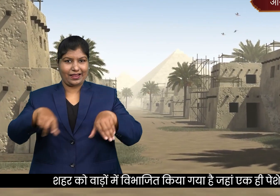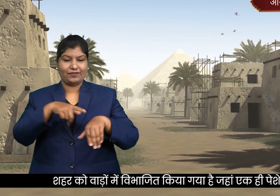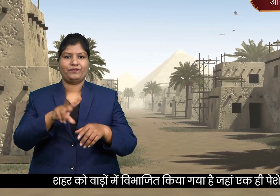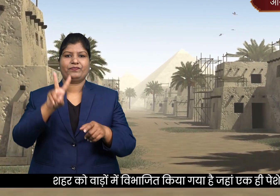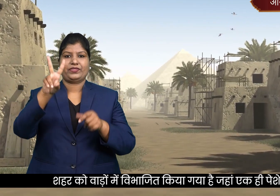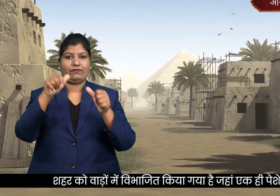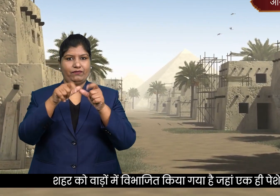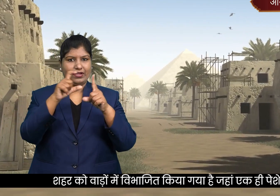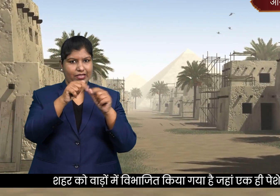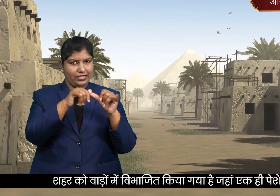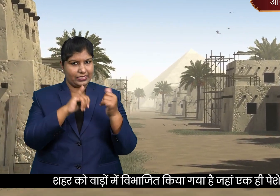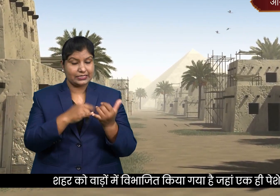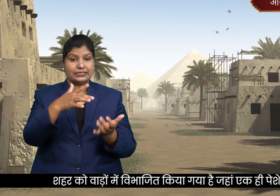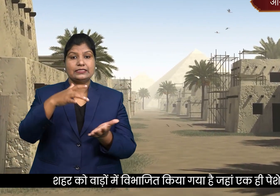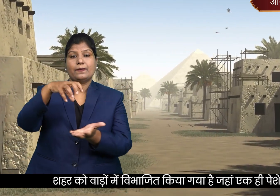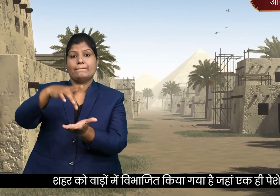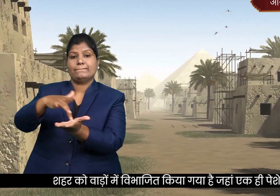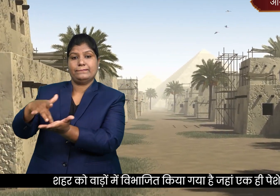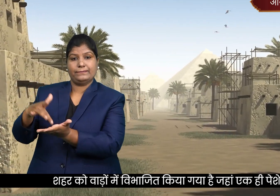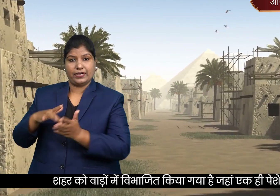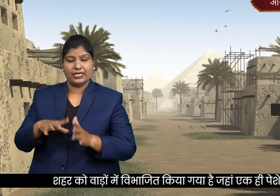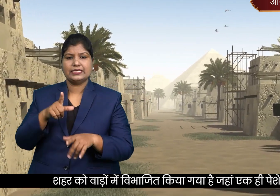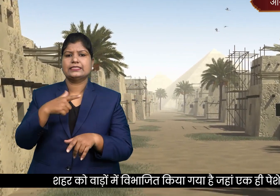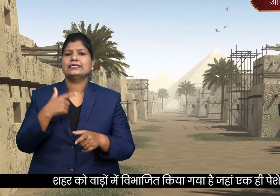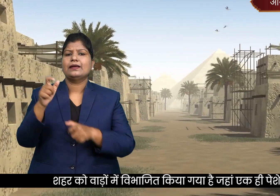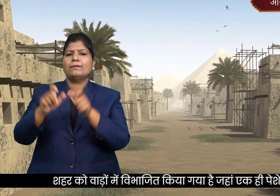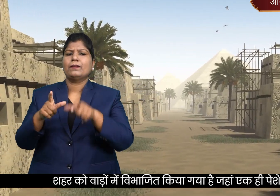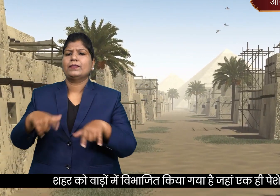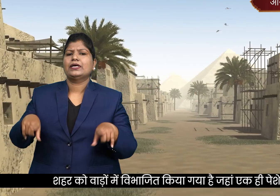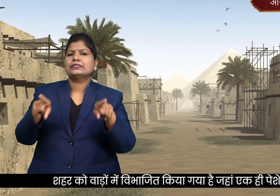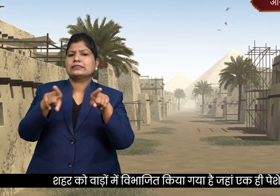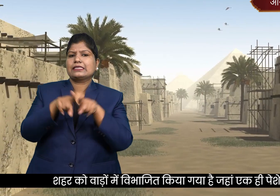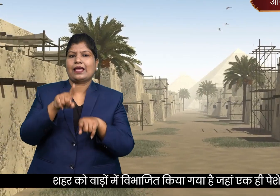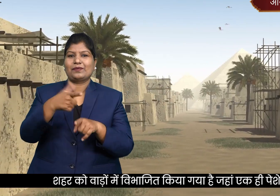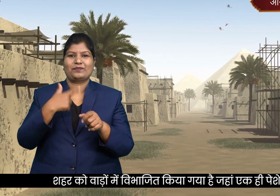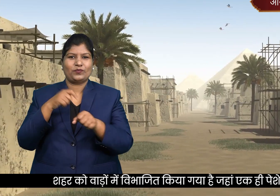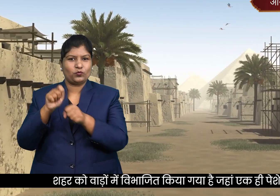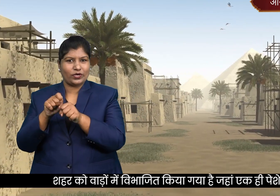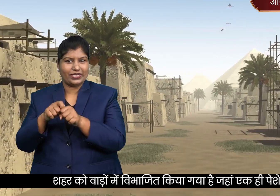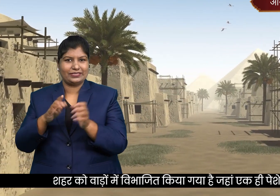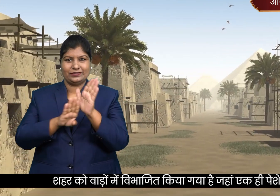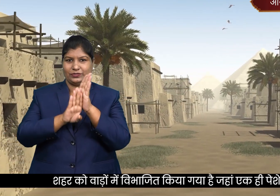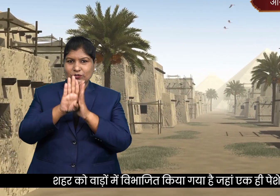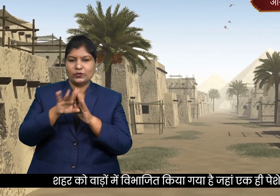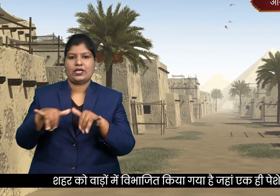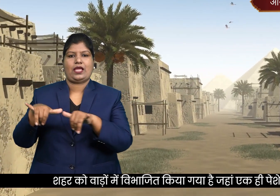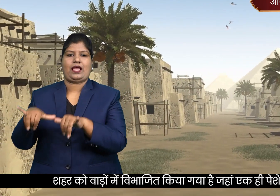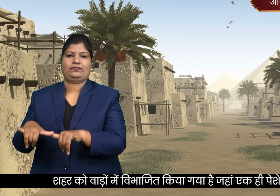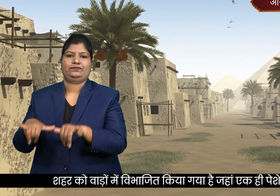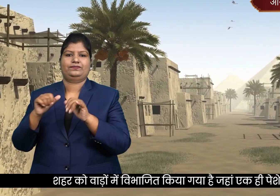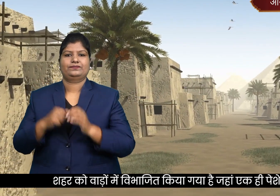में विभाजित किया गया है, जहाँ एक ही पेशे के लोग रहते हैं।